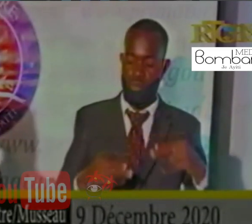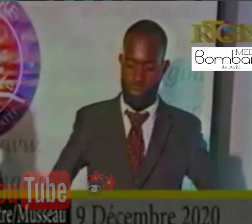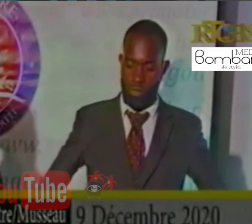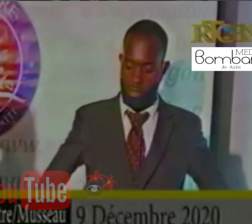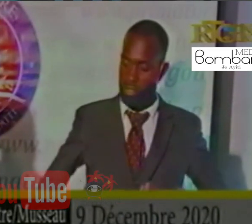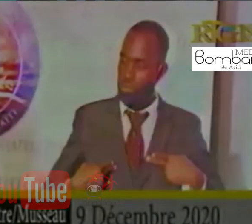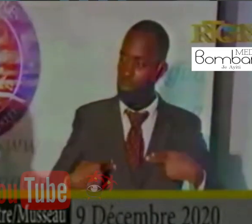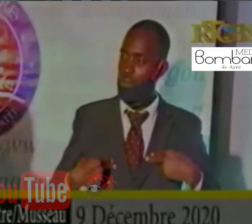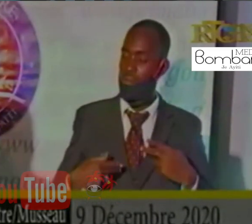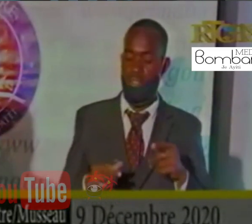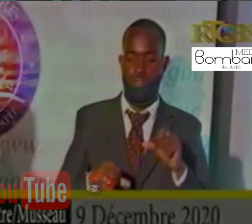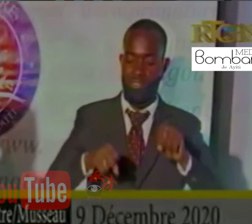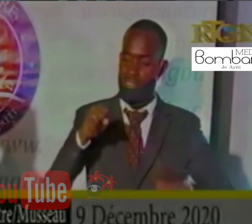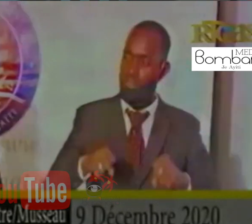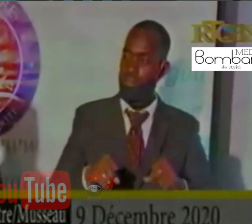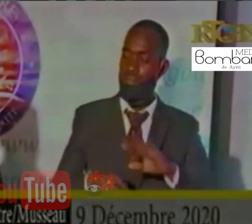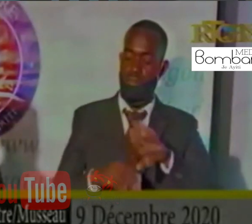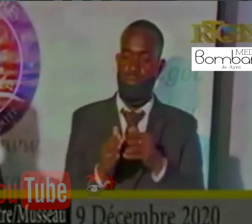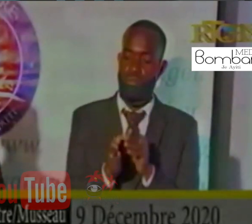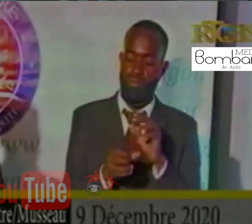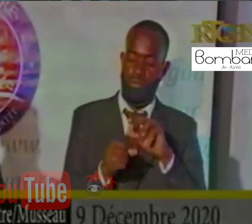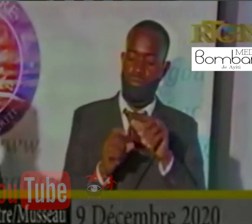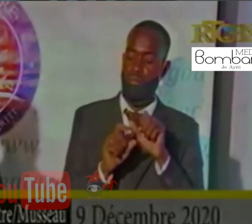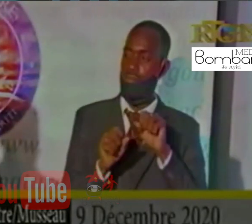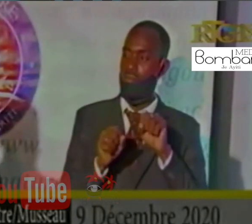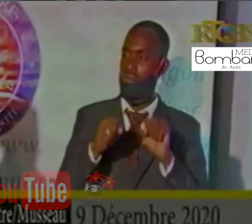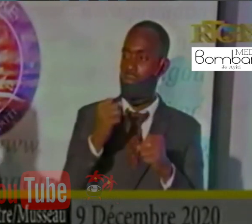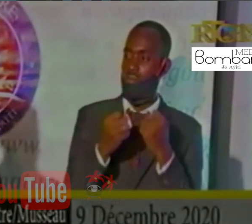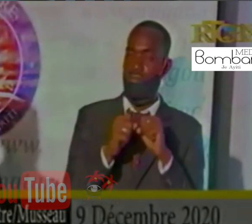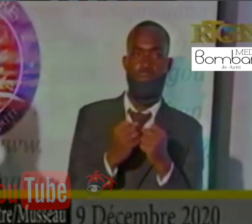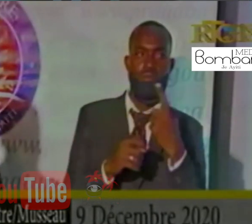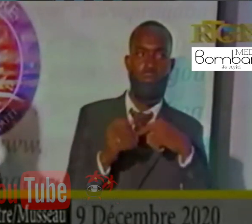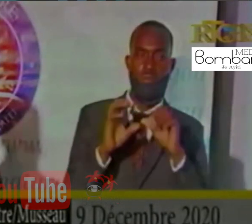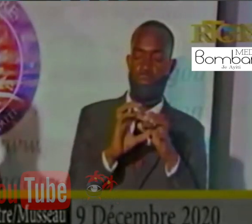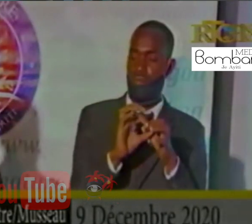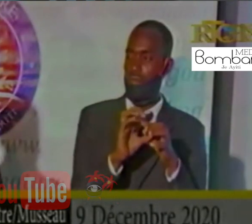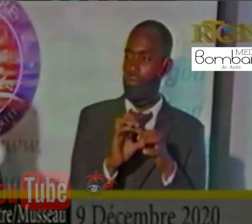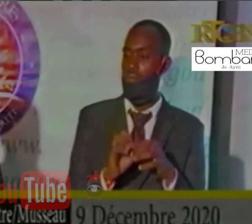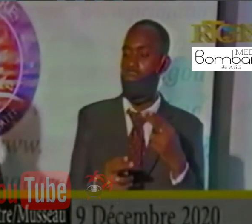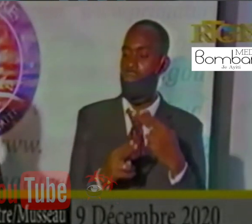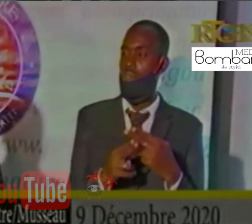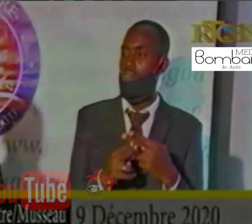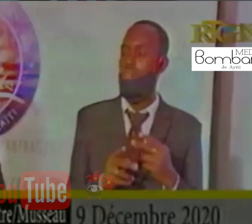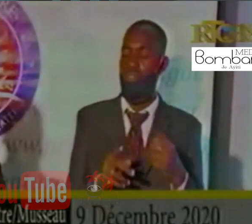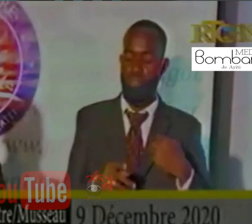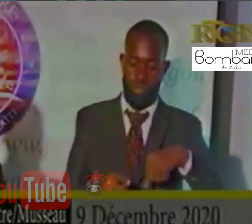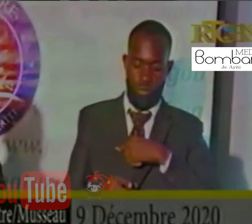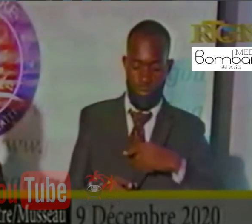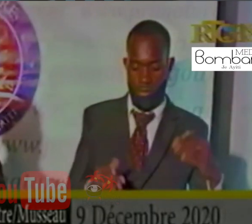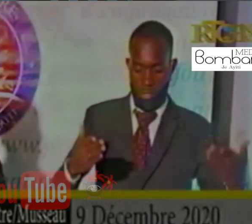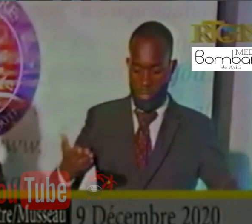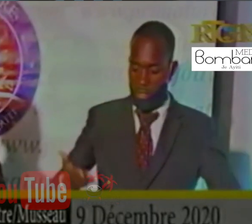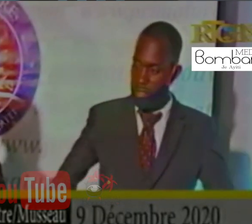historique, systémique, structural et renvoyant aux modèles mentaux. Nous, qui sommes issus d'une